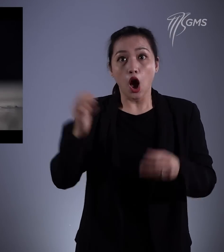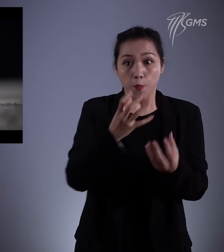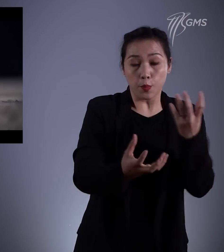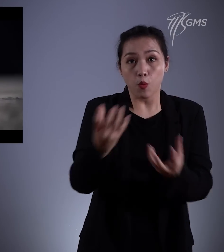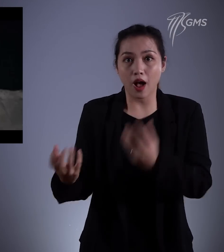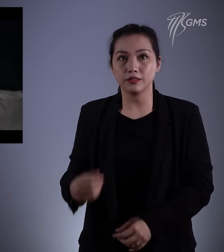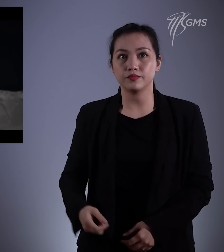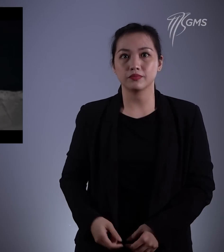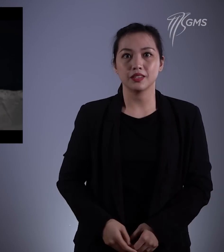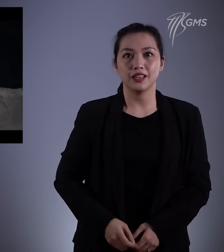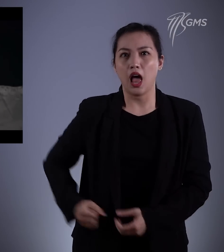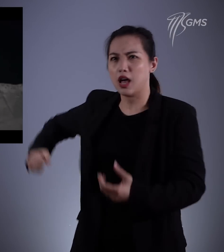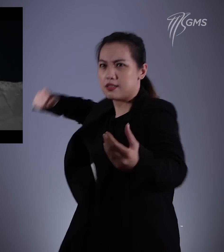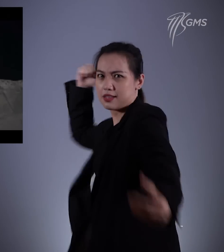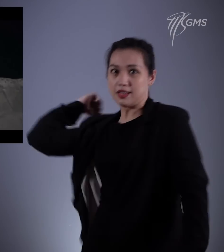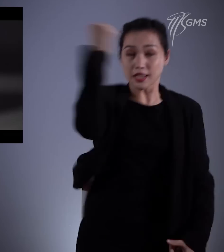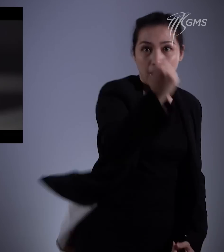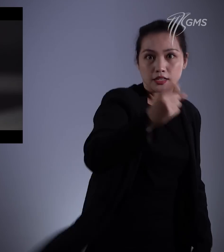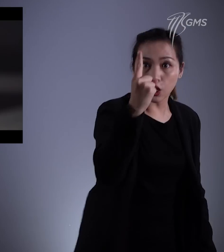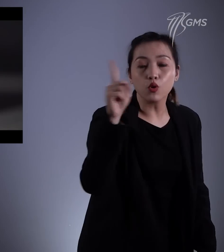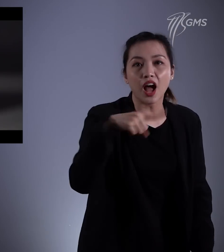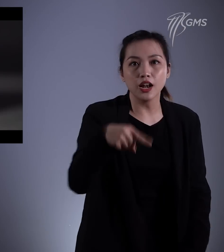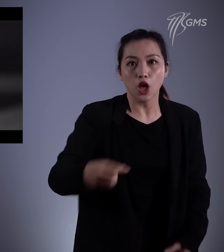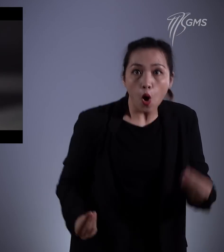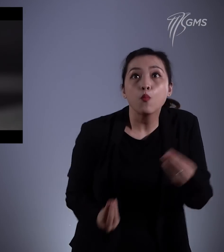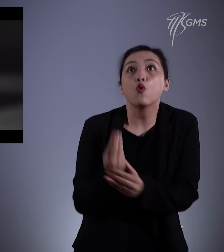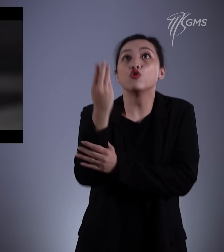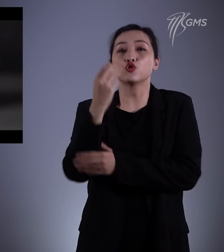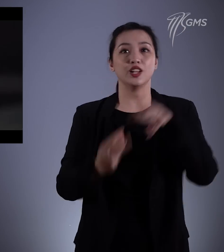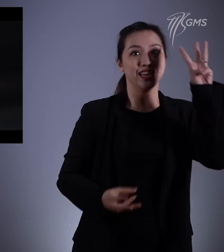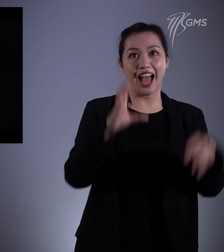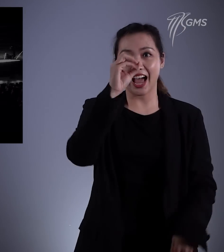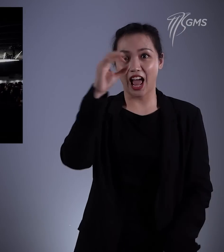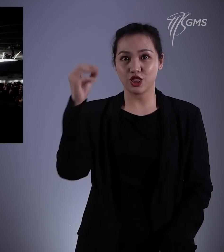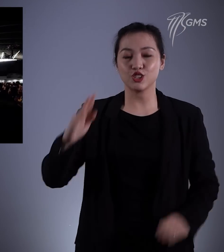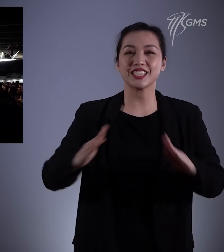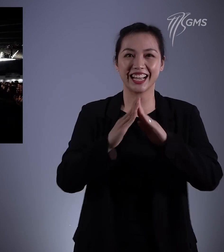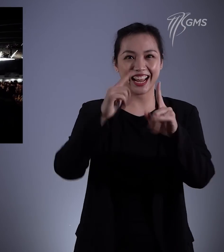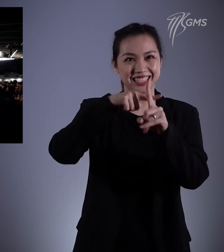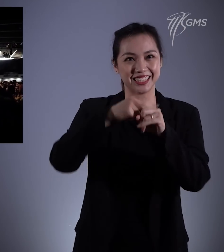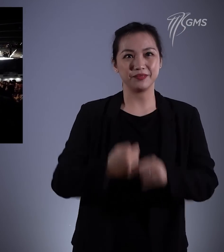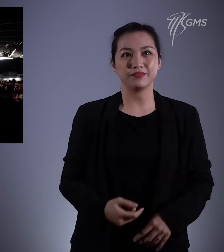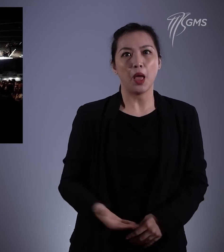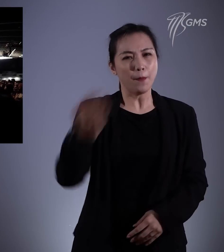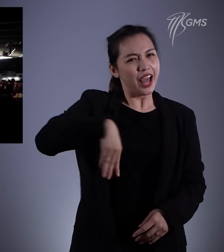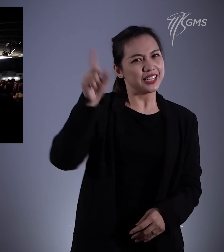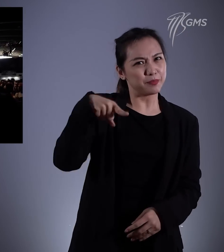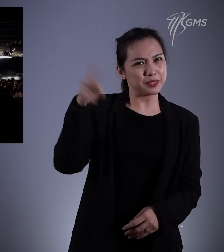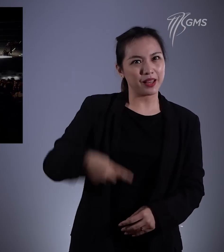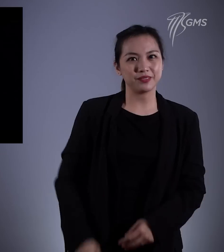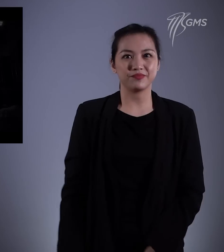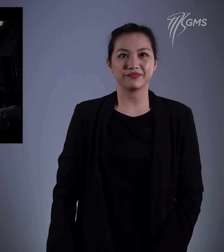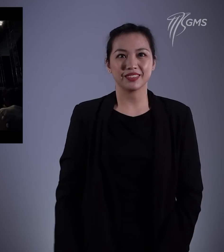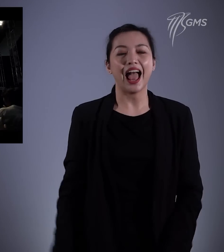tombaknya, berdirilah 300 gereja. Mari kita bersatu. Mari kita akselerasi